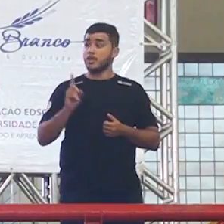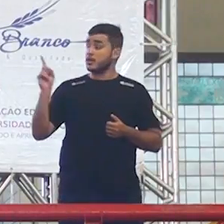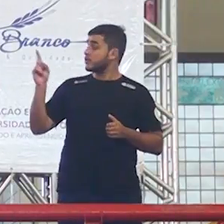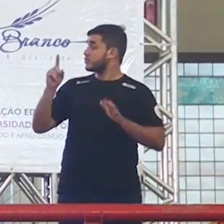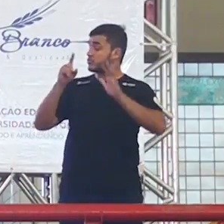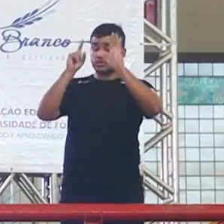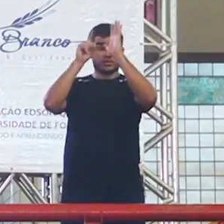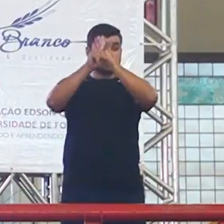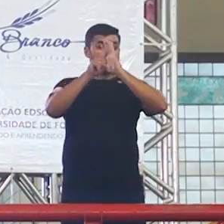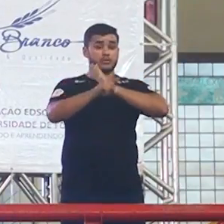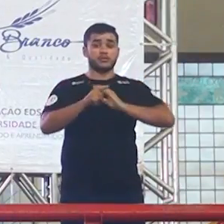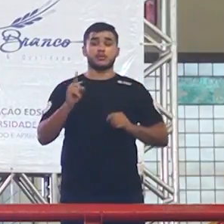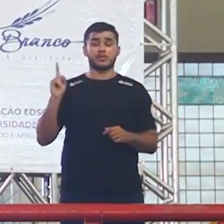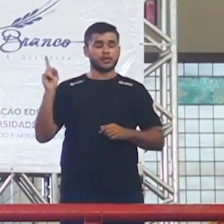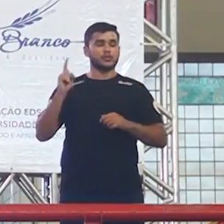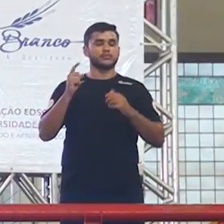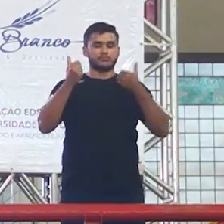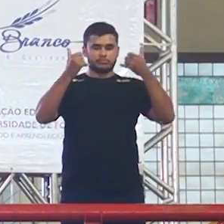o sentido